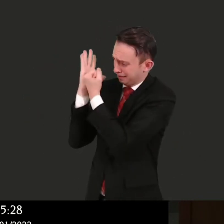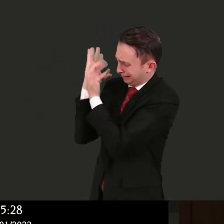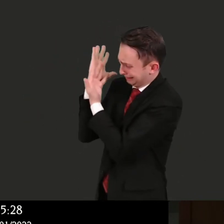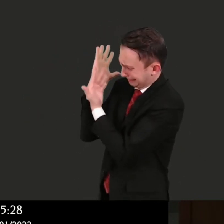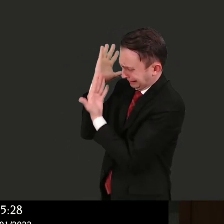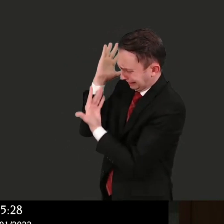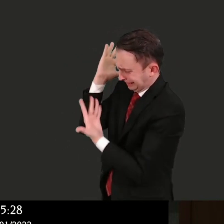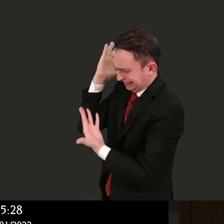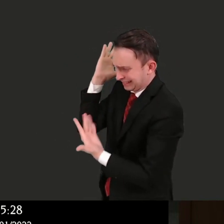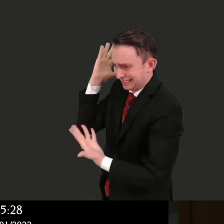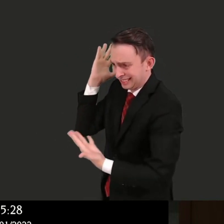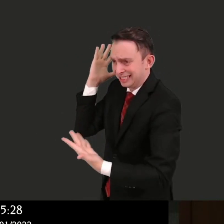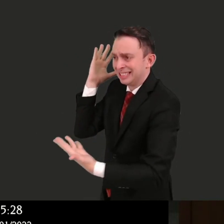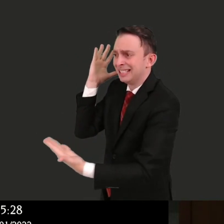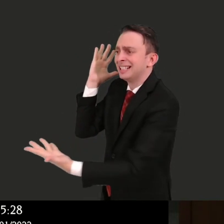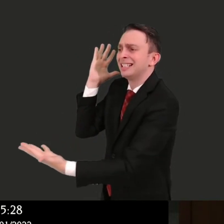as coisas,